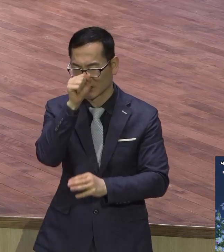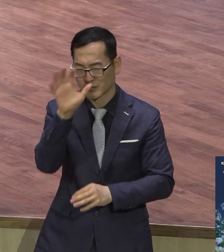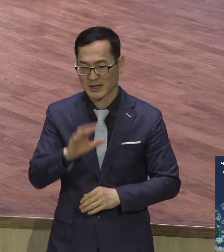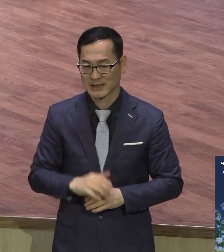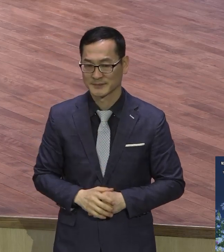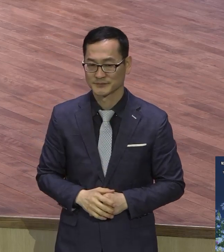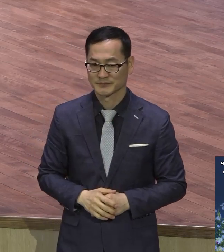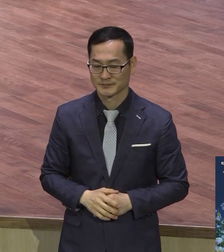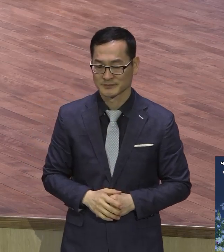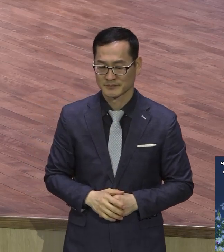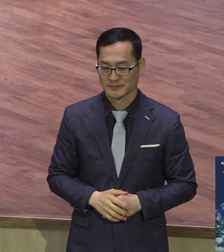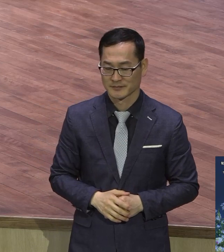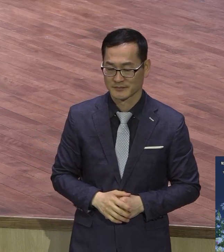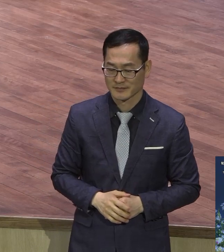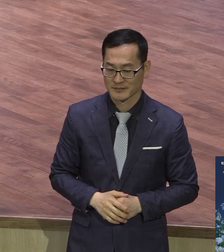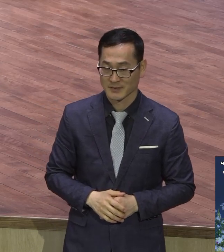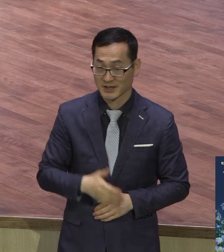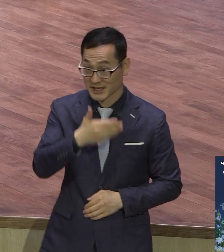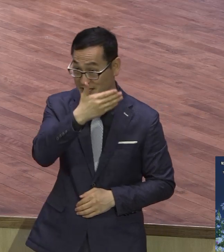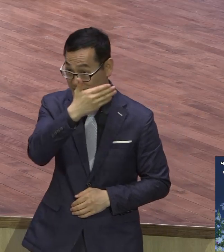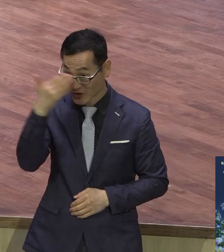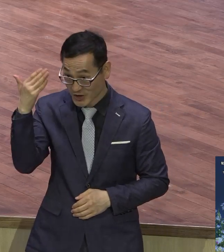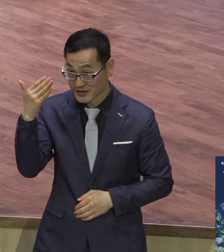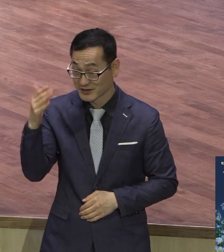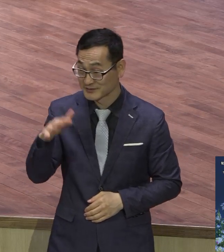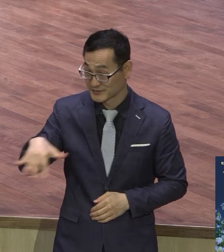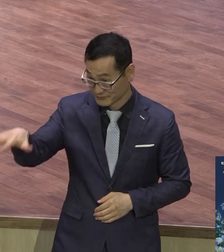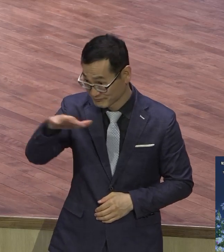대표적으로 좀 나왔는데 잘 걸렸다.